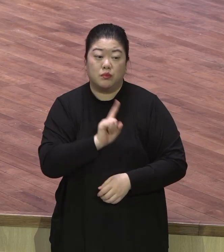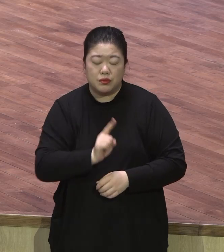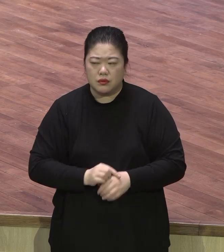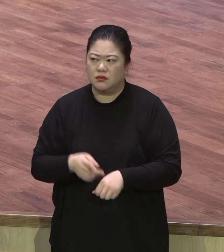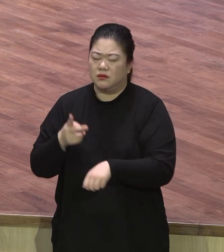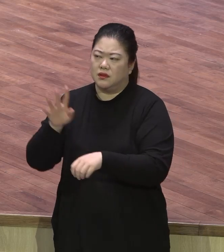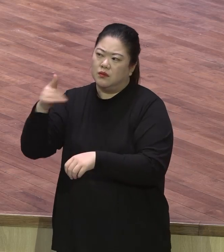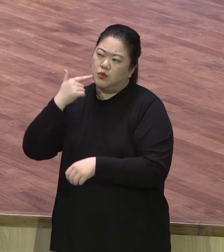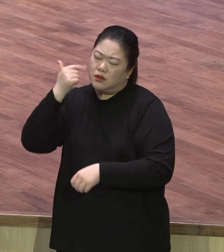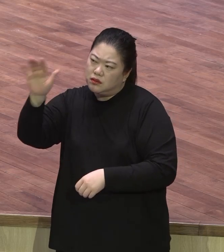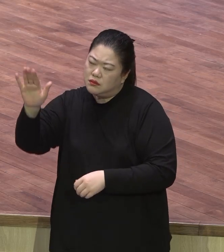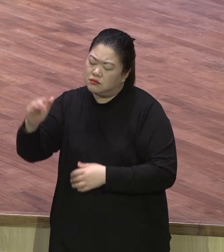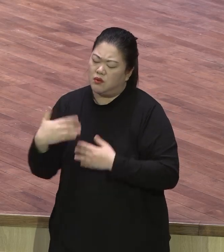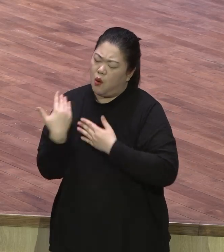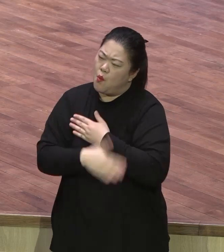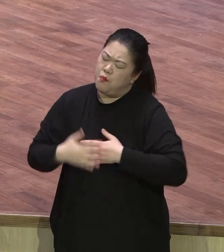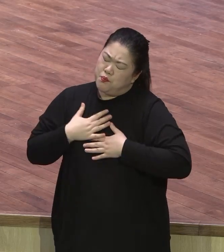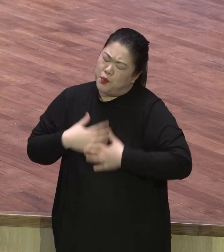겹쳤는지 잘 모르겠는데 어떻든